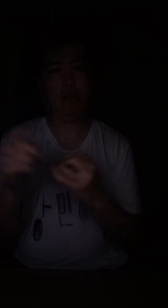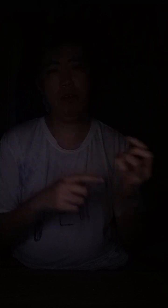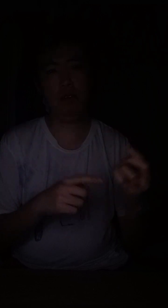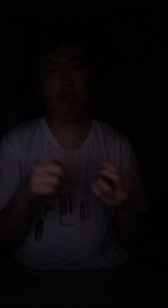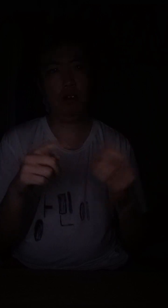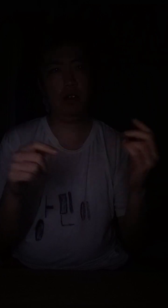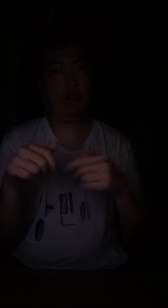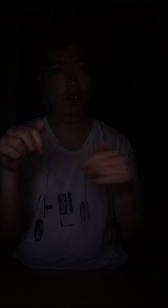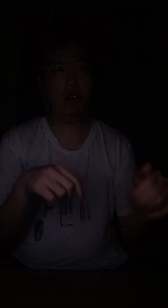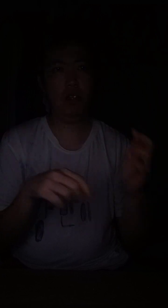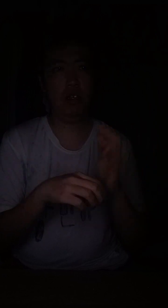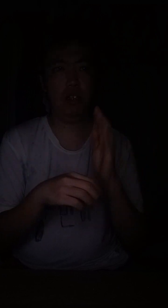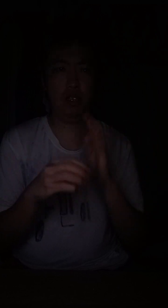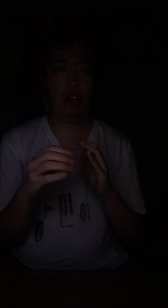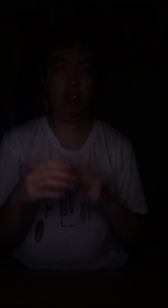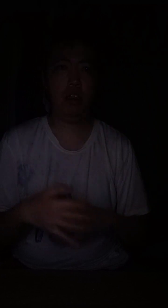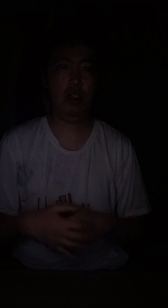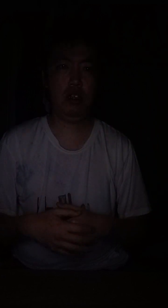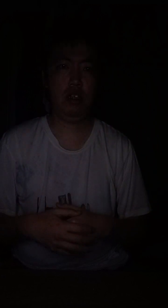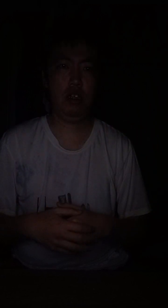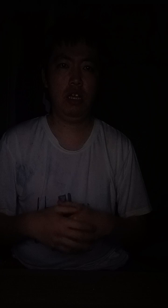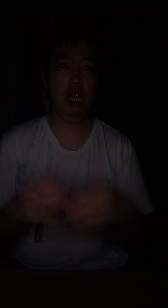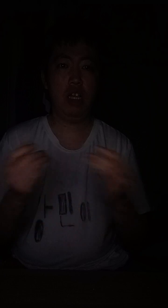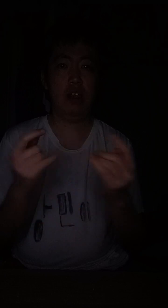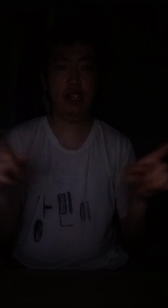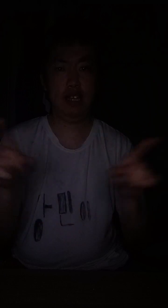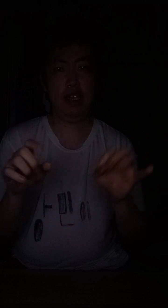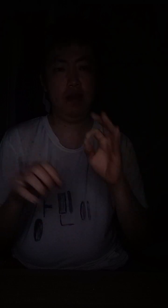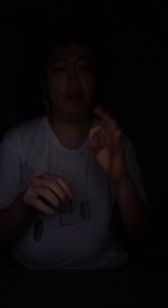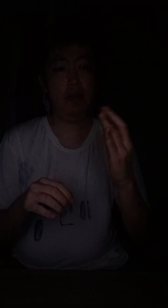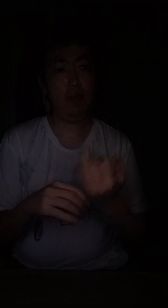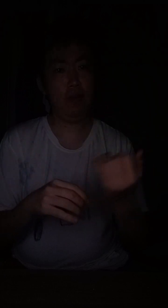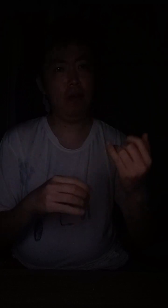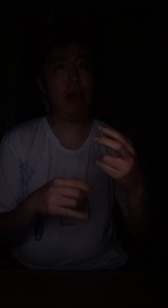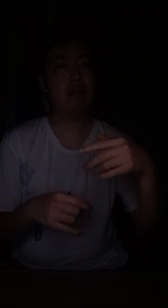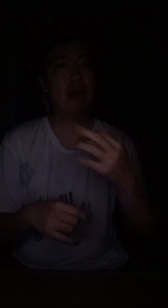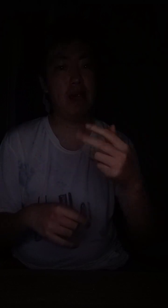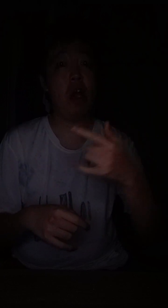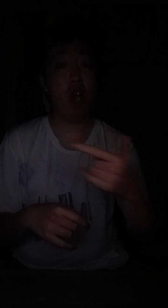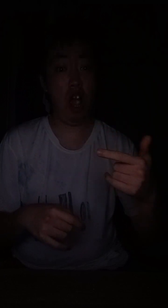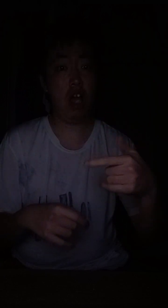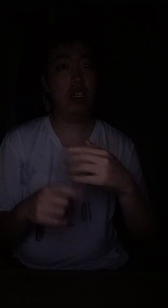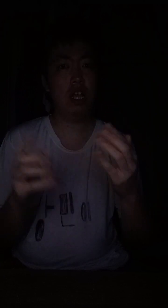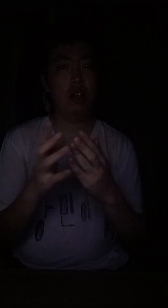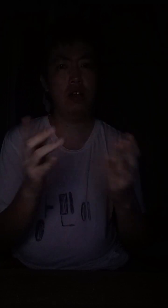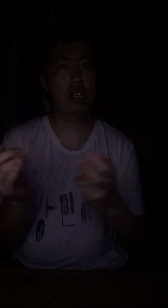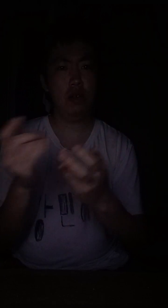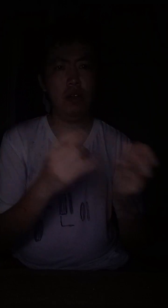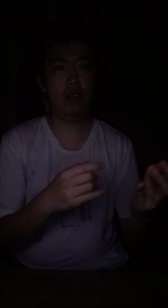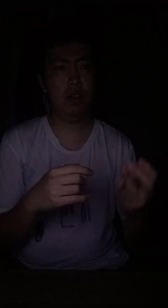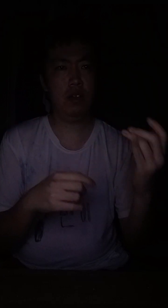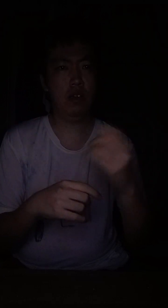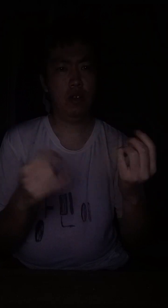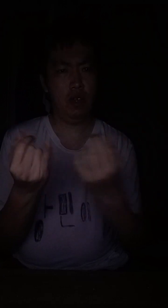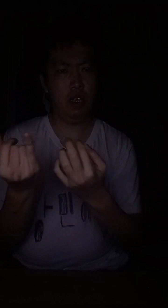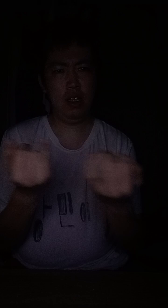곤두박질 쳤다고 비판했습니다. 같은 날 KBS 기자협회도 박장범 앵커가 사장으로 취임하면 용산과의